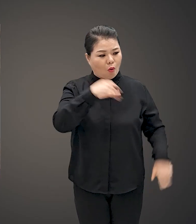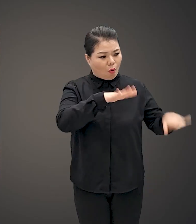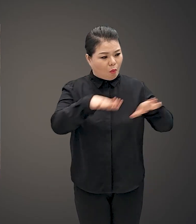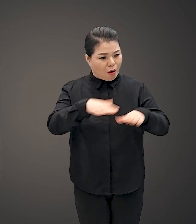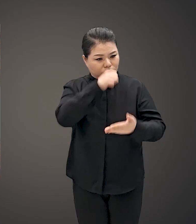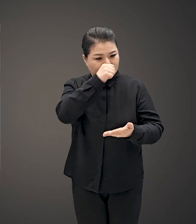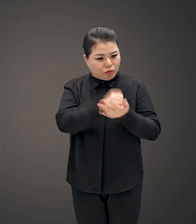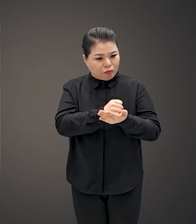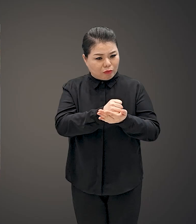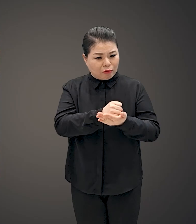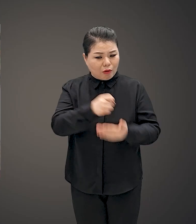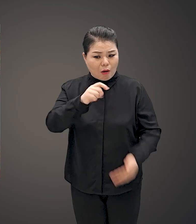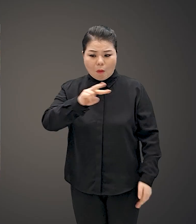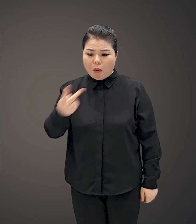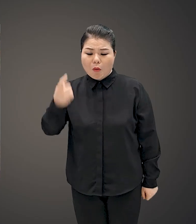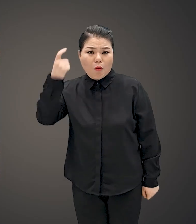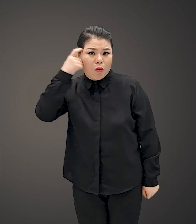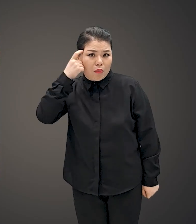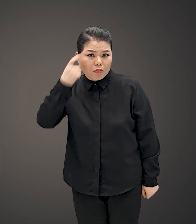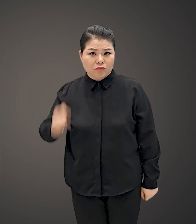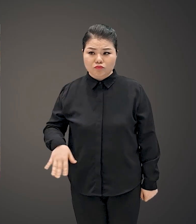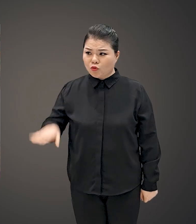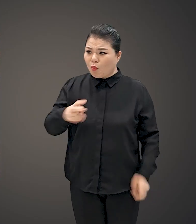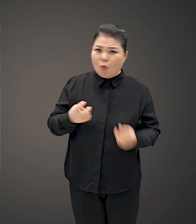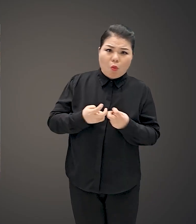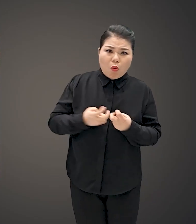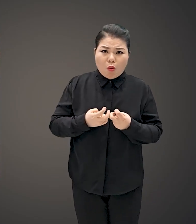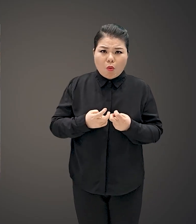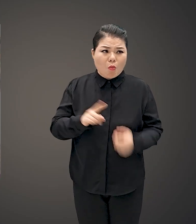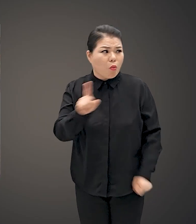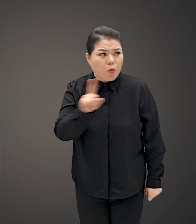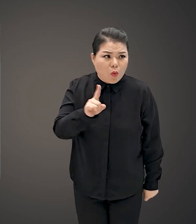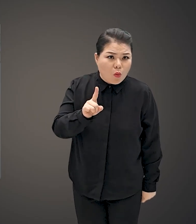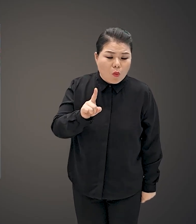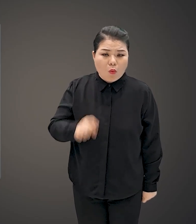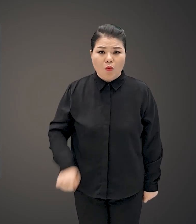멀쩡한 바다를 왜? 우린 어쩌지? 뭐라고?